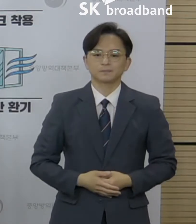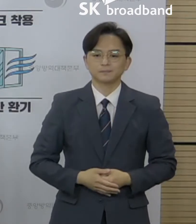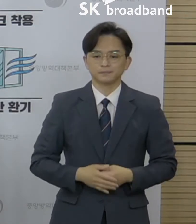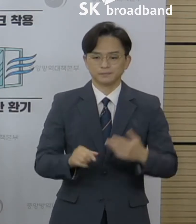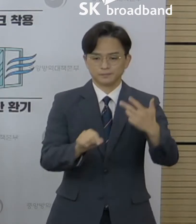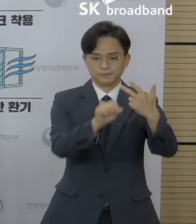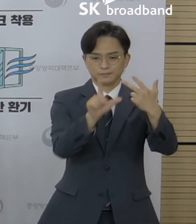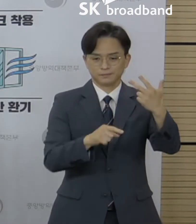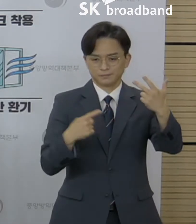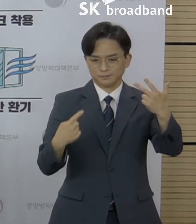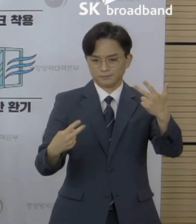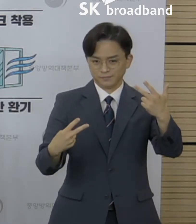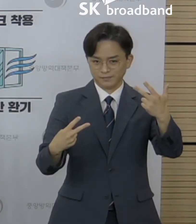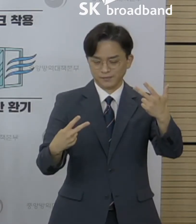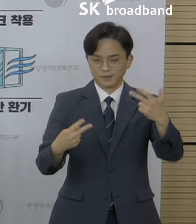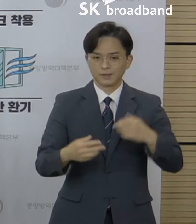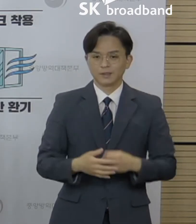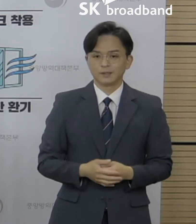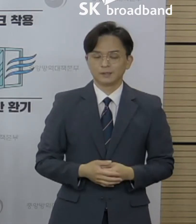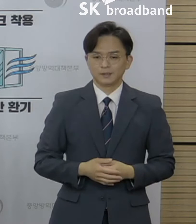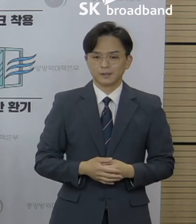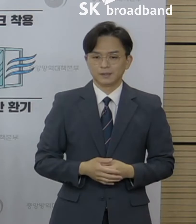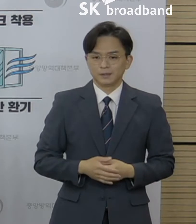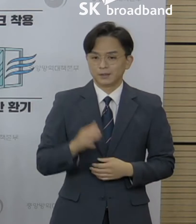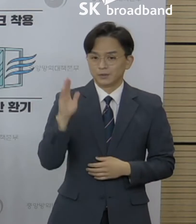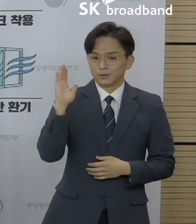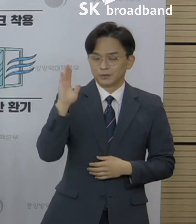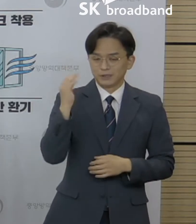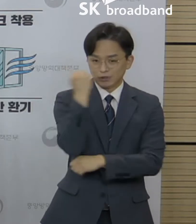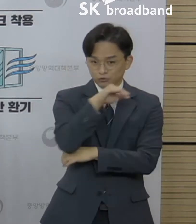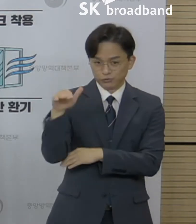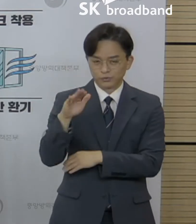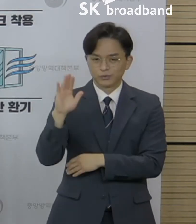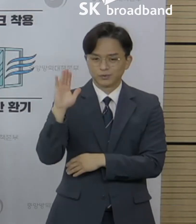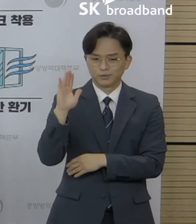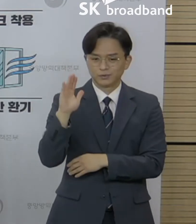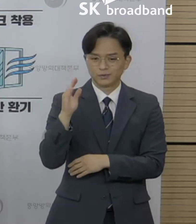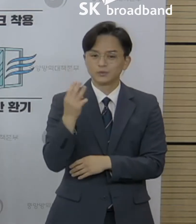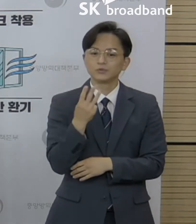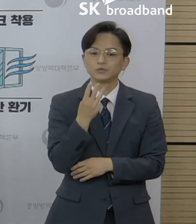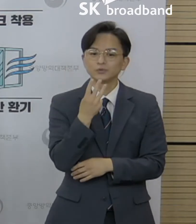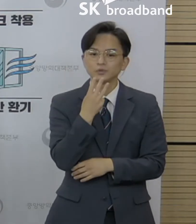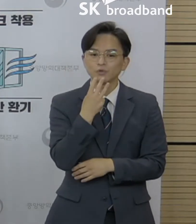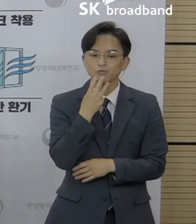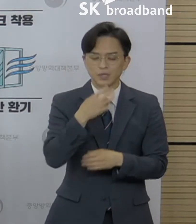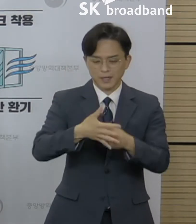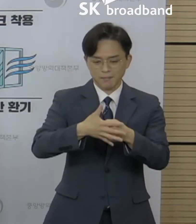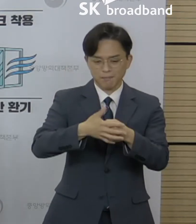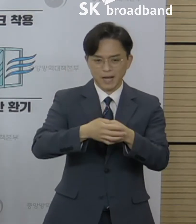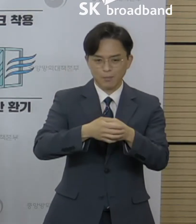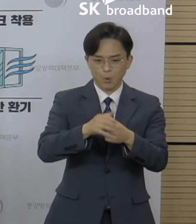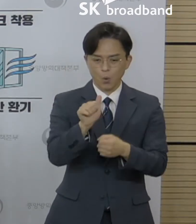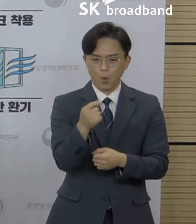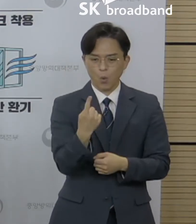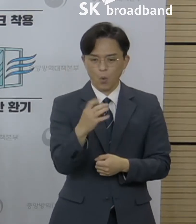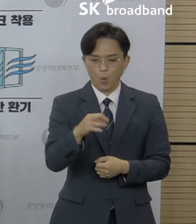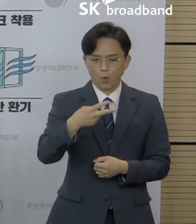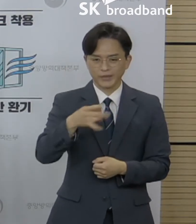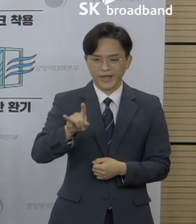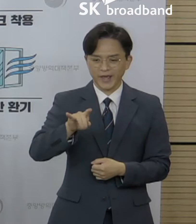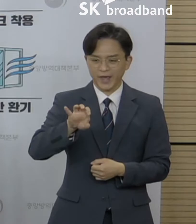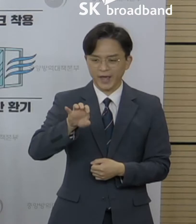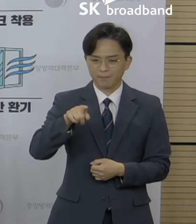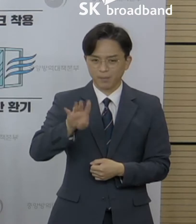7월 2일 0시를 기준으로 최근 발생한 서울 마포구 홍대 펍 사례의 경우 방문자